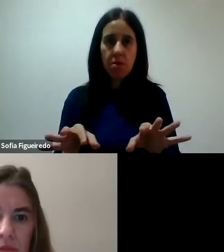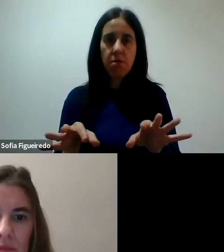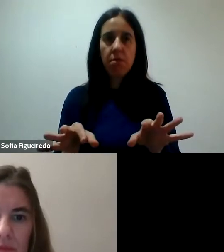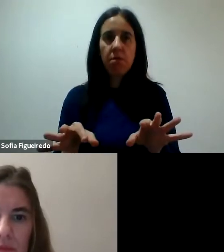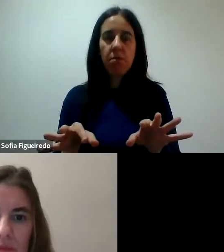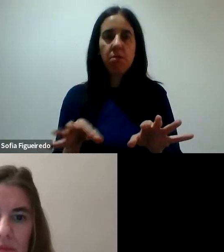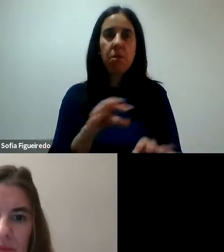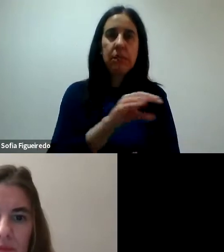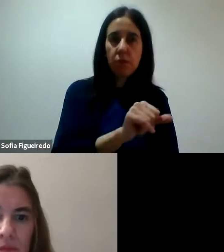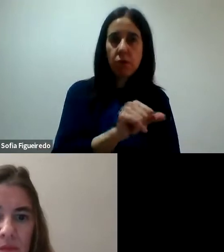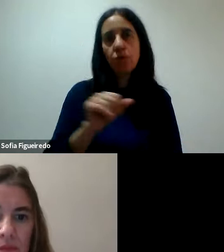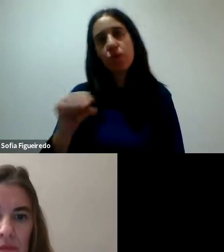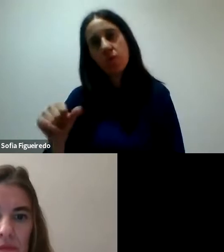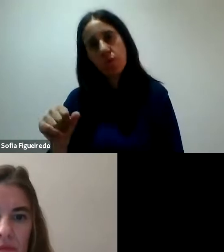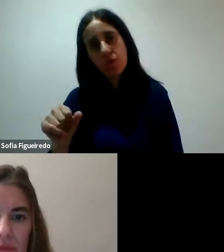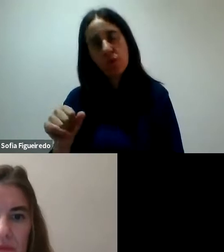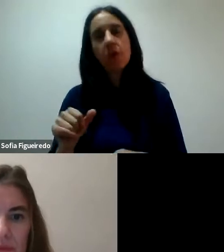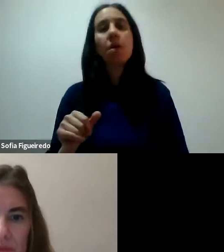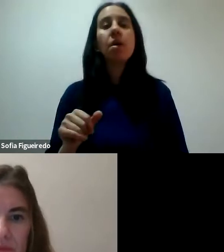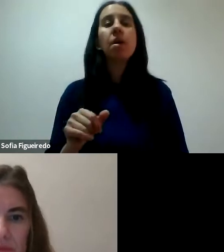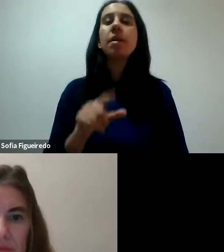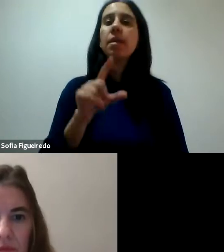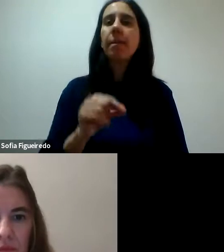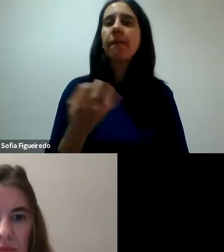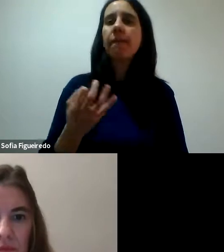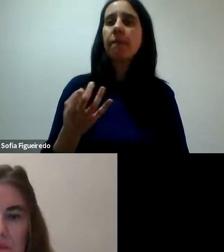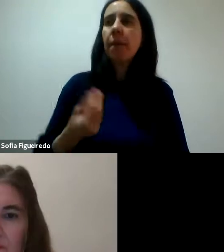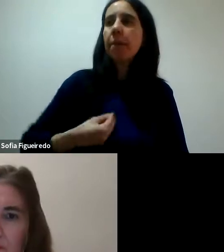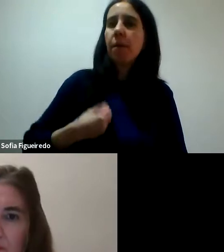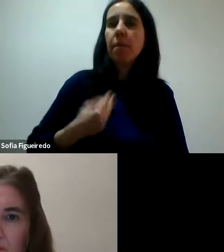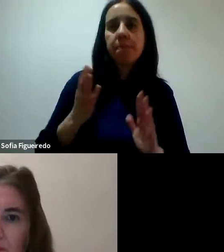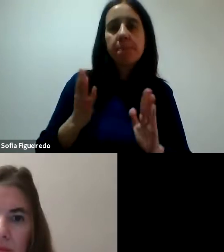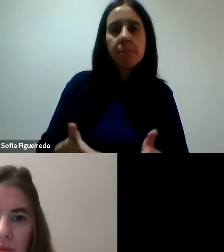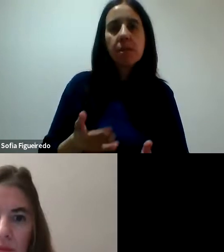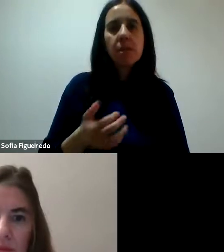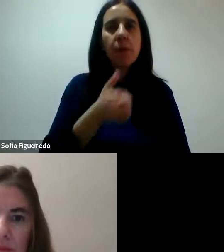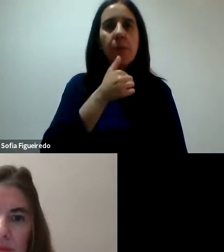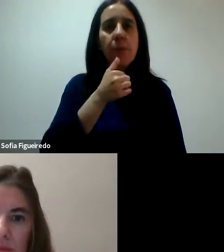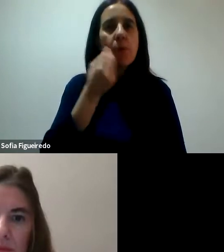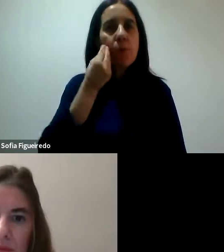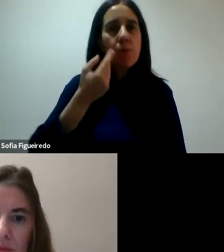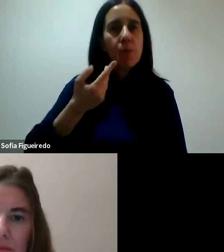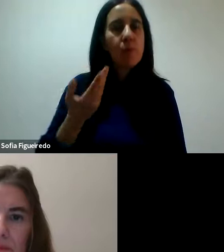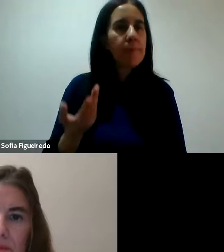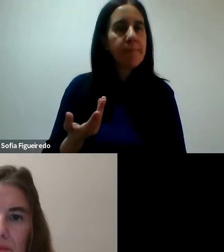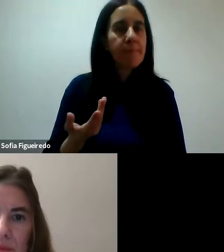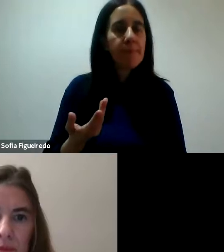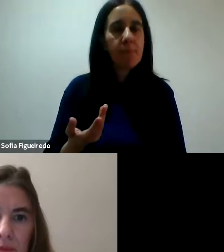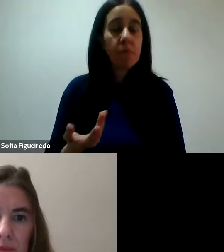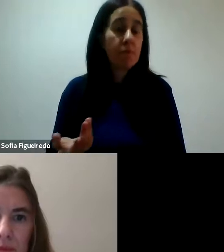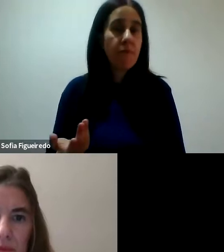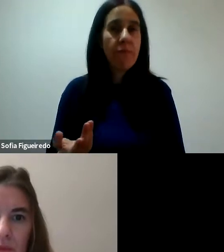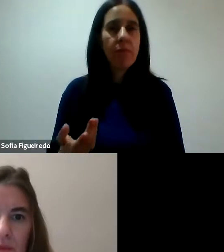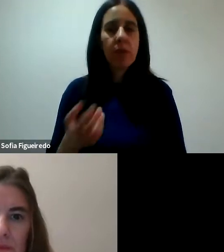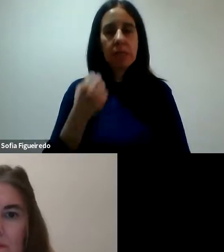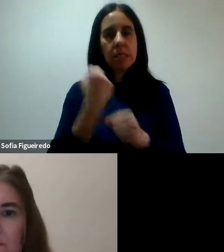num sítio e no outro. E depois, efetivamente, estarmos preocupados com a forma como a utilização do